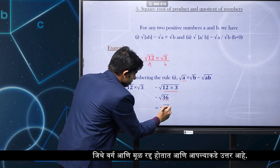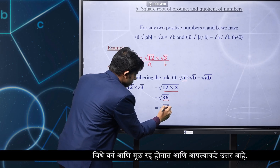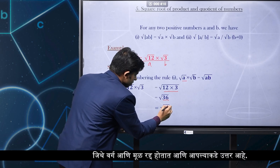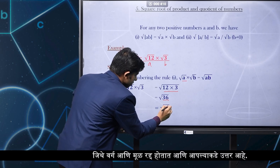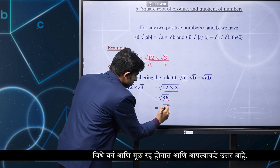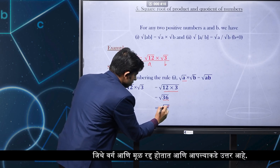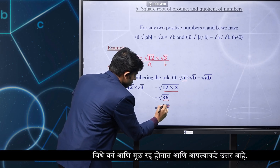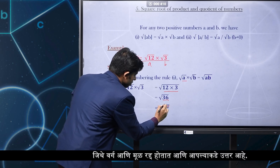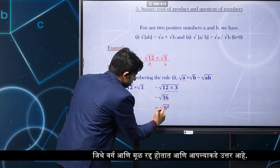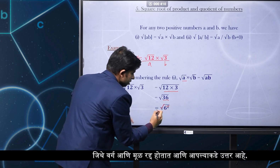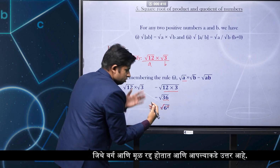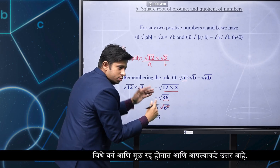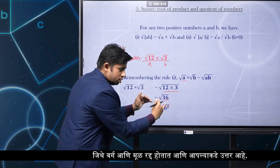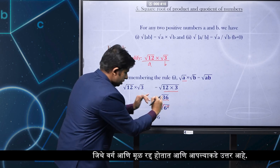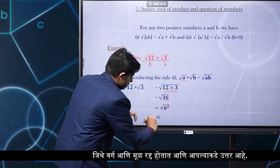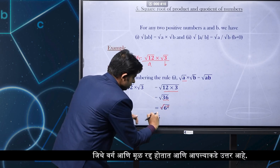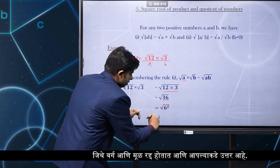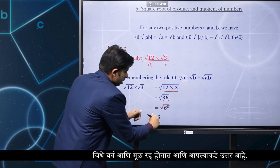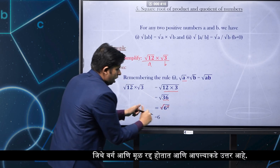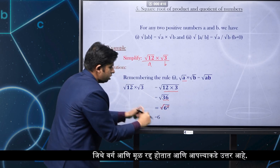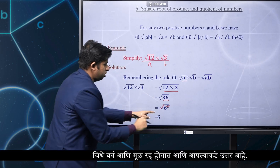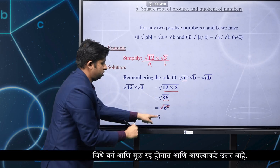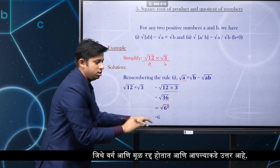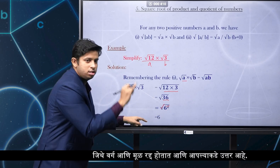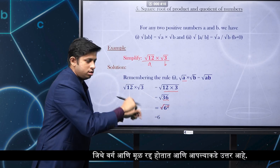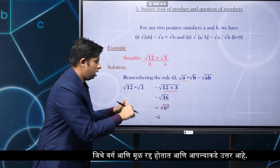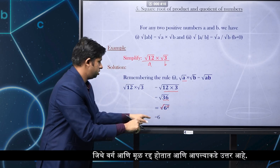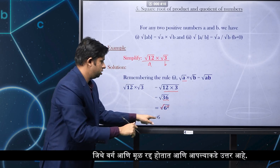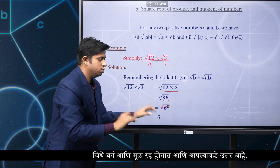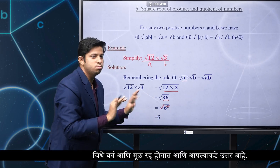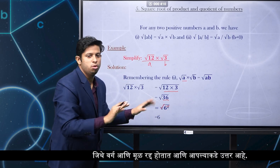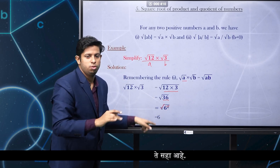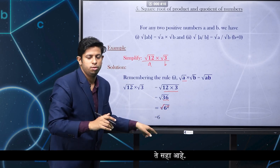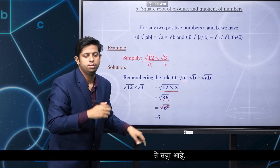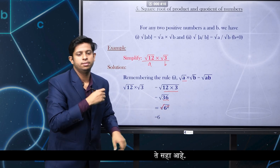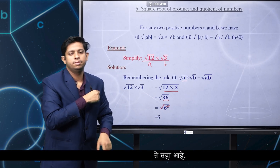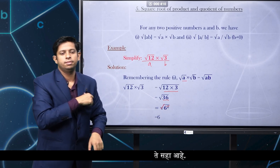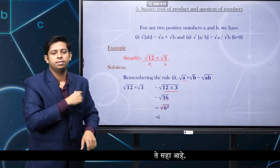जिथे वर्ग आणि मूळ रद्द होतात आणि आपल्याकडे उत्तर आहे ते 6 आहे.